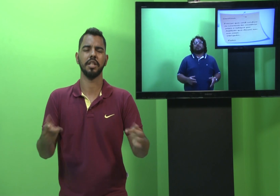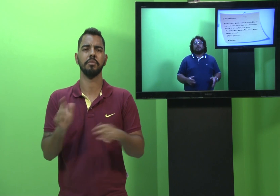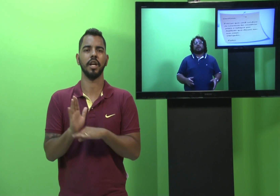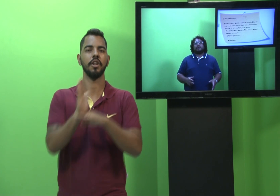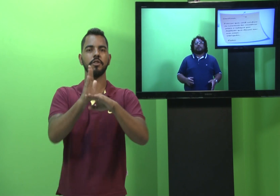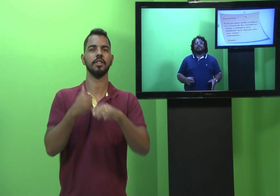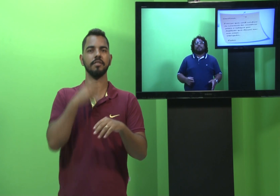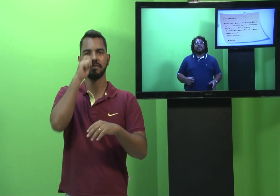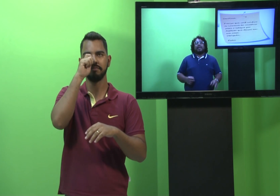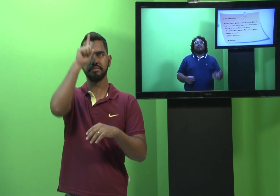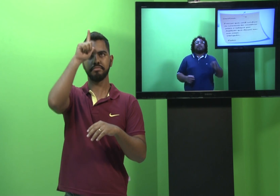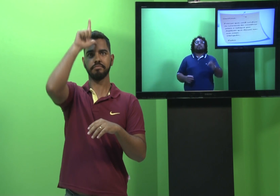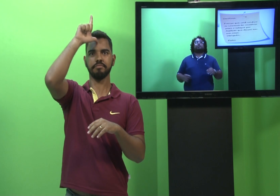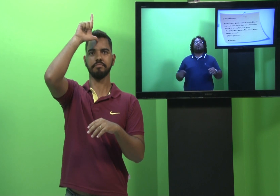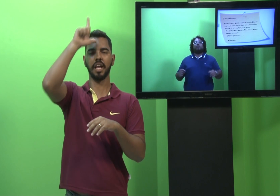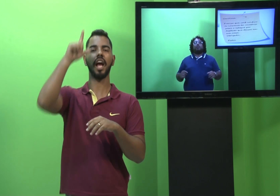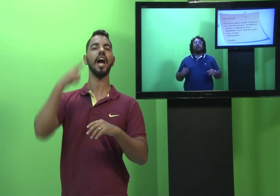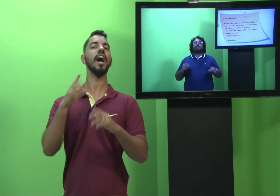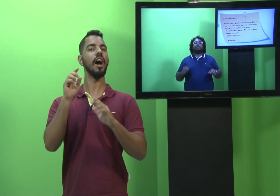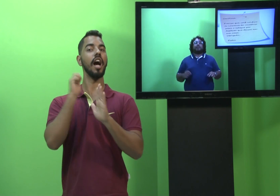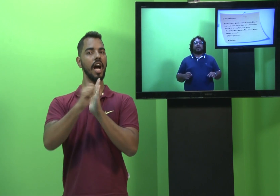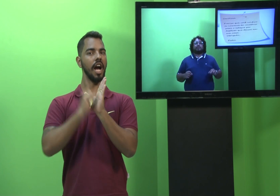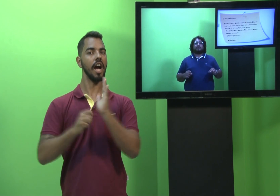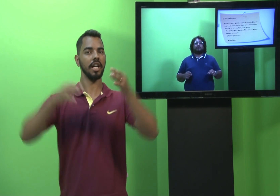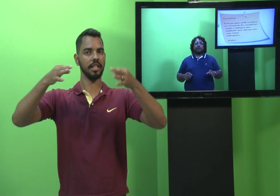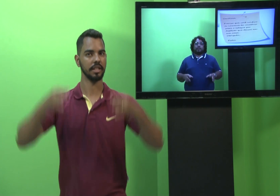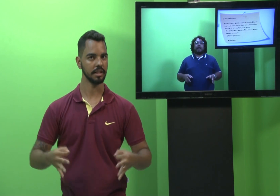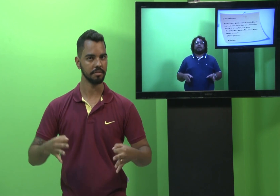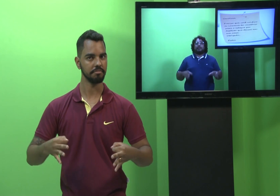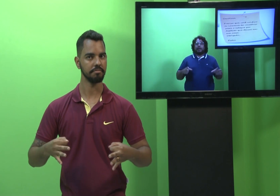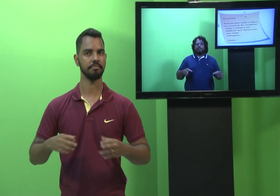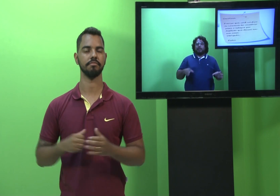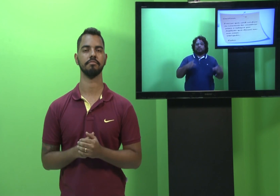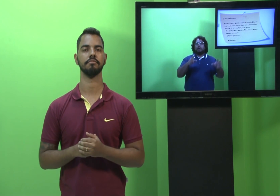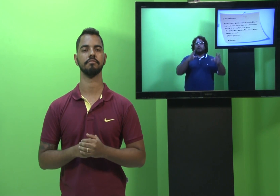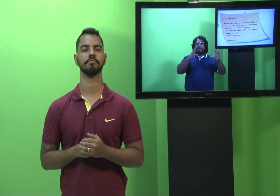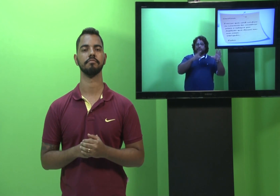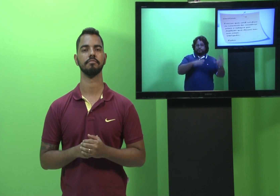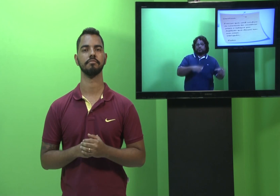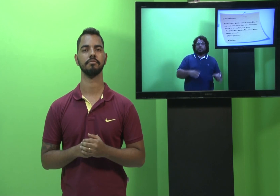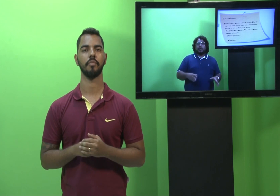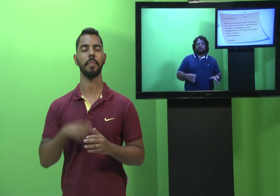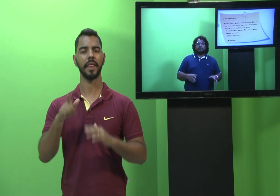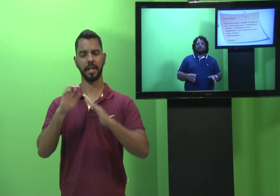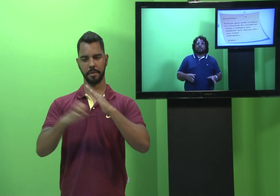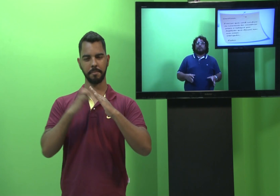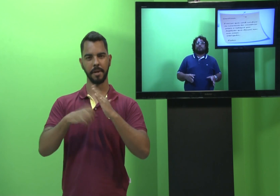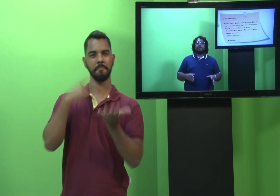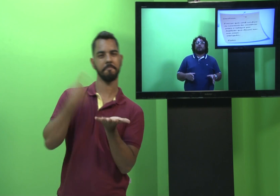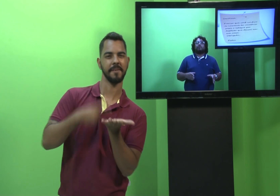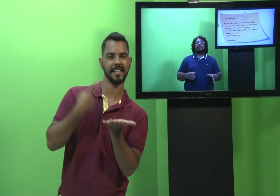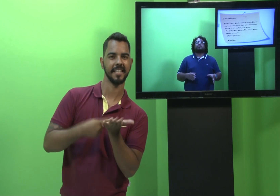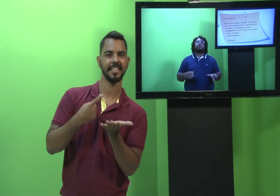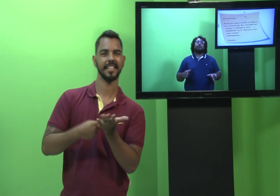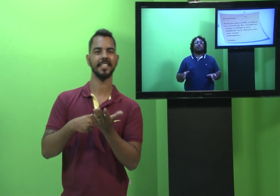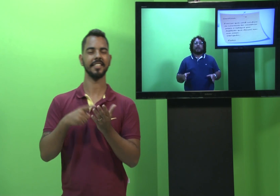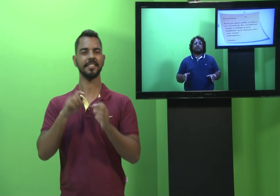da escrita. É bastante comum as empresas ofertarem treinamento para os funcionários responsáveis pela confecção de